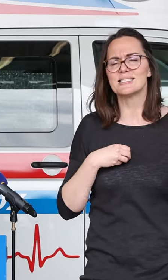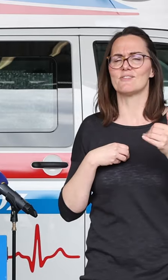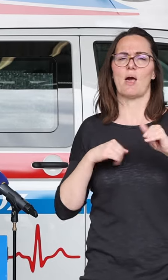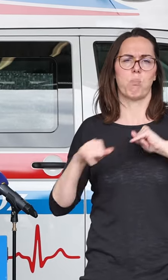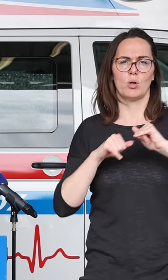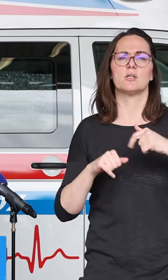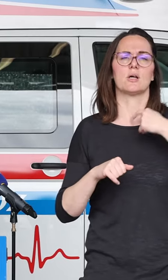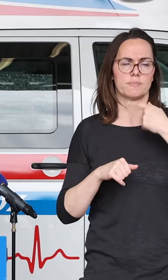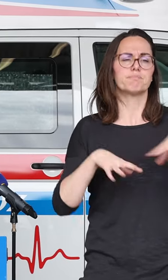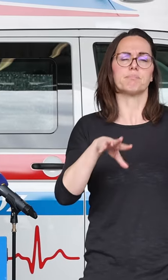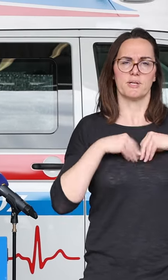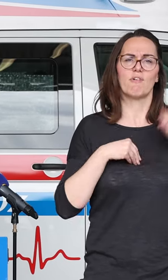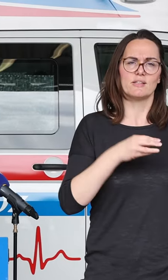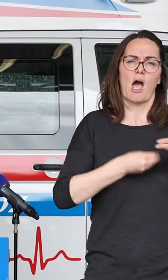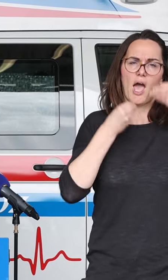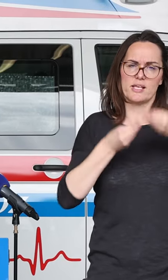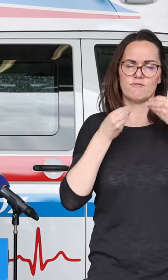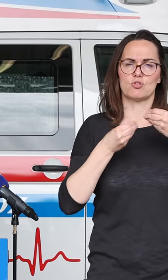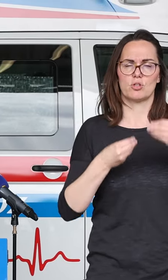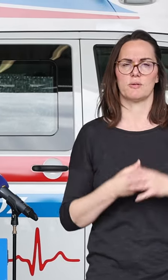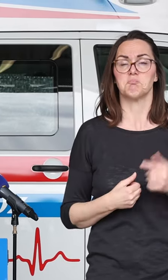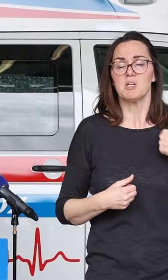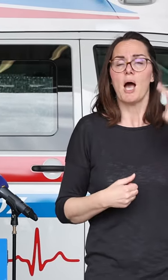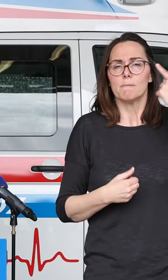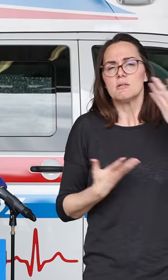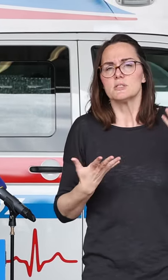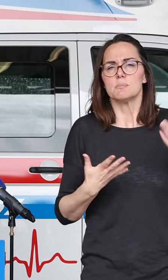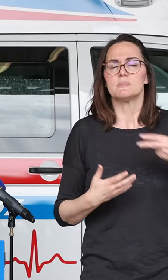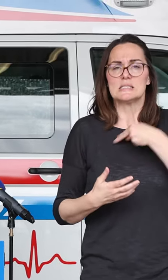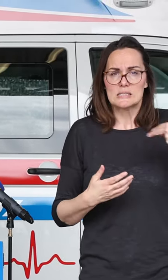su glasale za to izvješće. Znači ja i dalje smatram